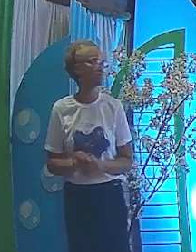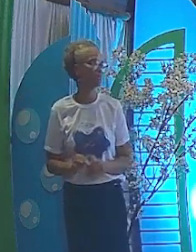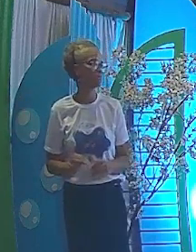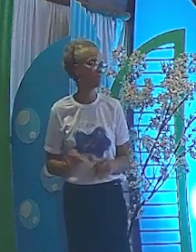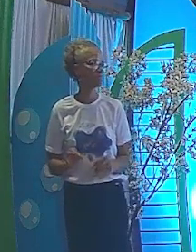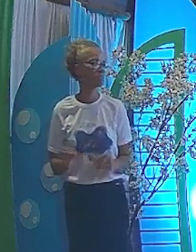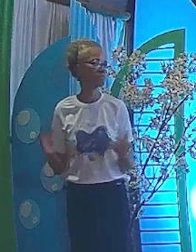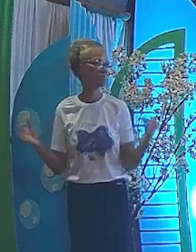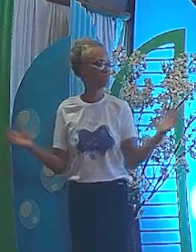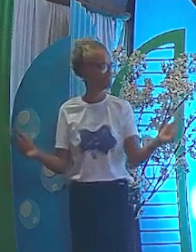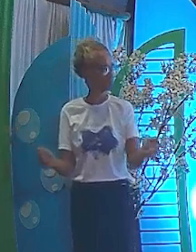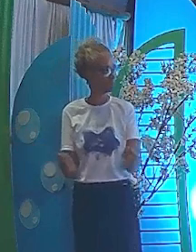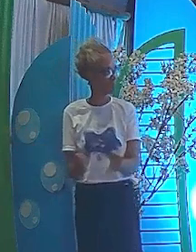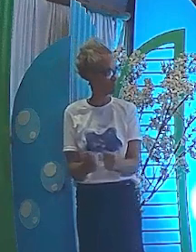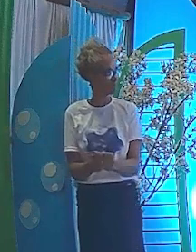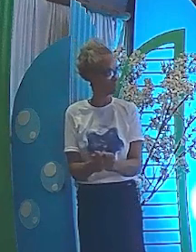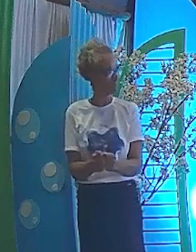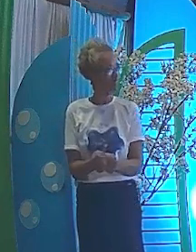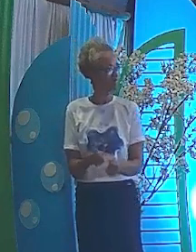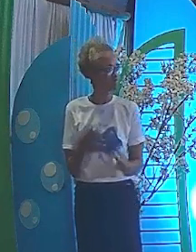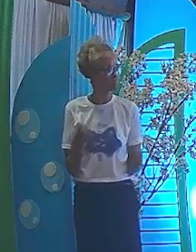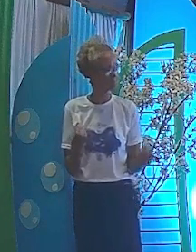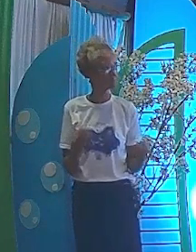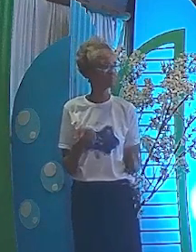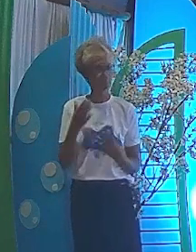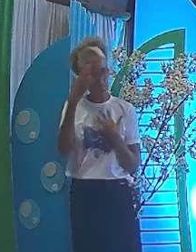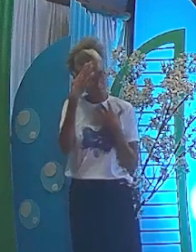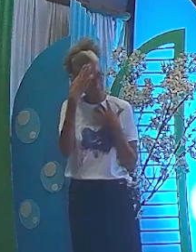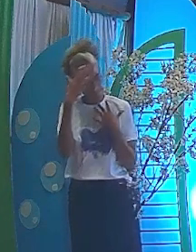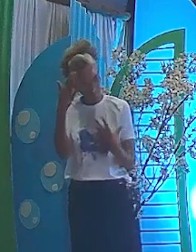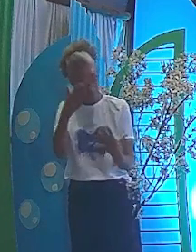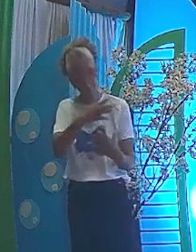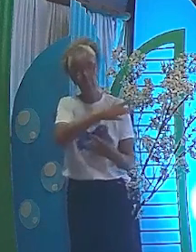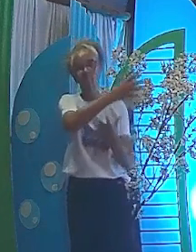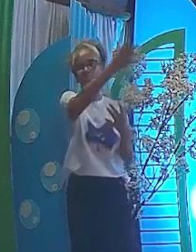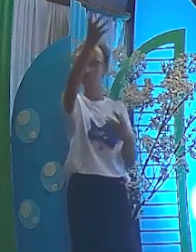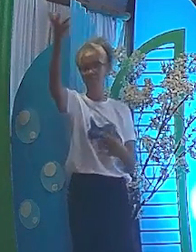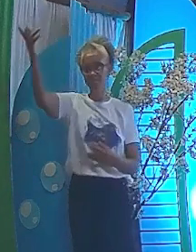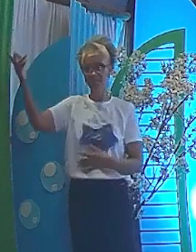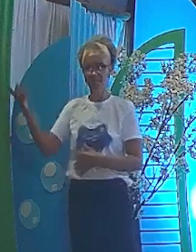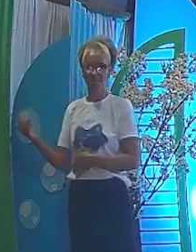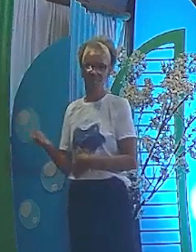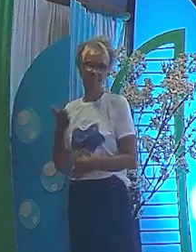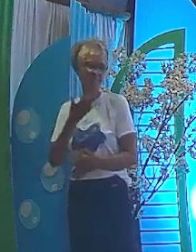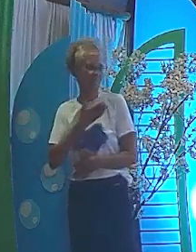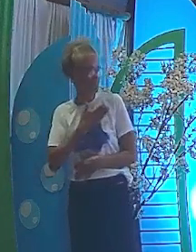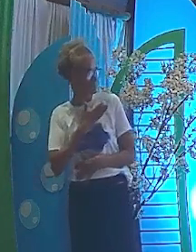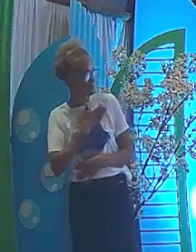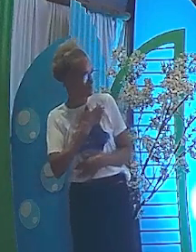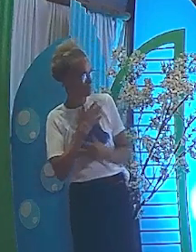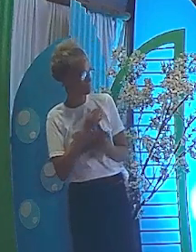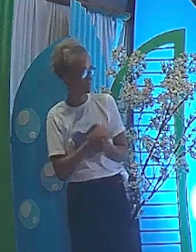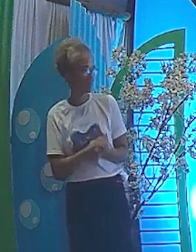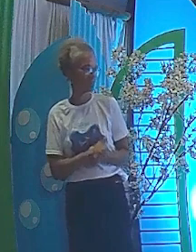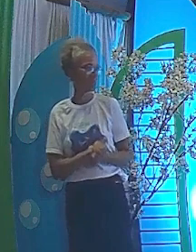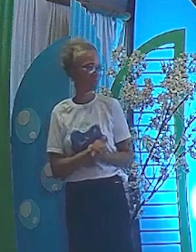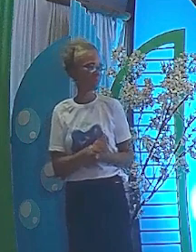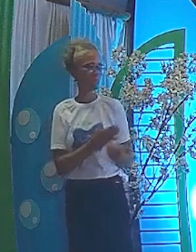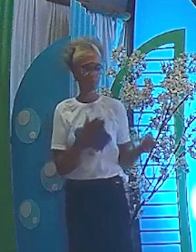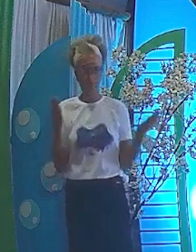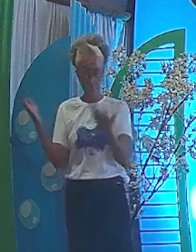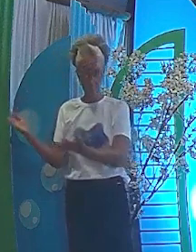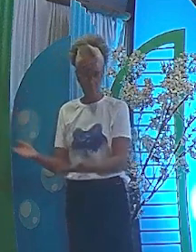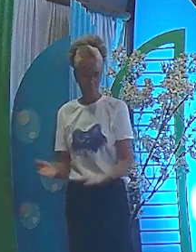E é isso, a gente não vai se alongar muito, claro. Queríamos realmente agradecer a todos vocês e a todos os nossos parceiros. A gente gostaria de convidar,